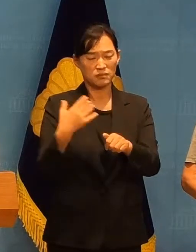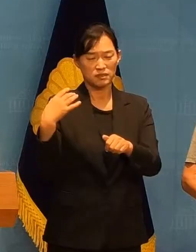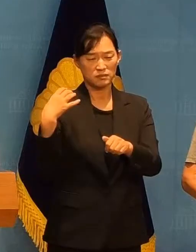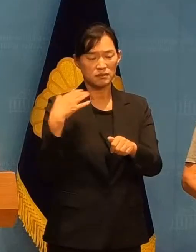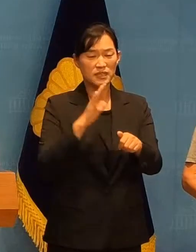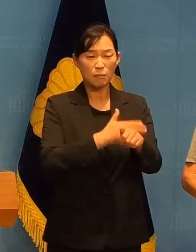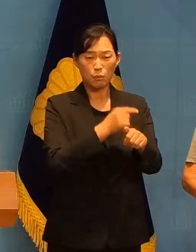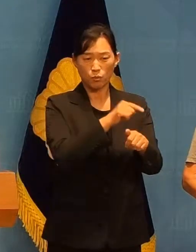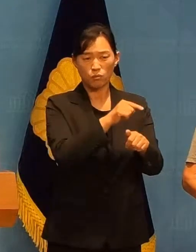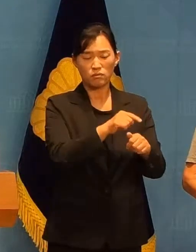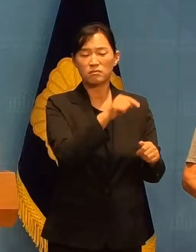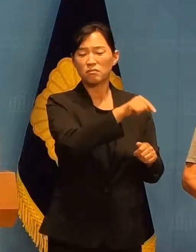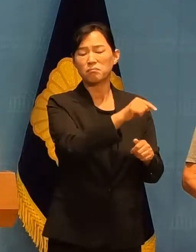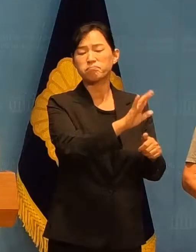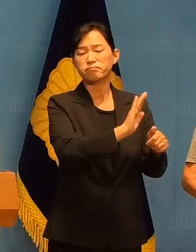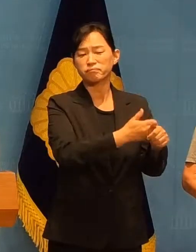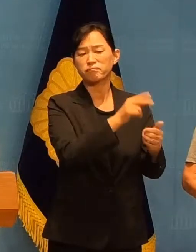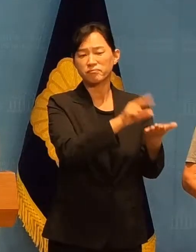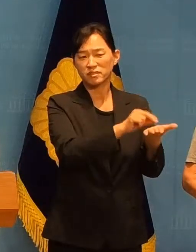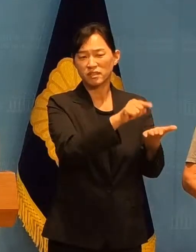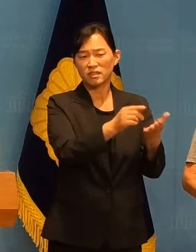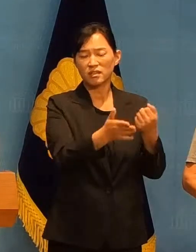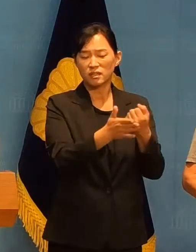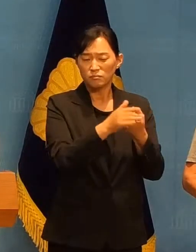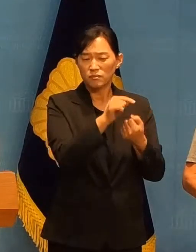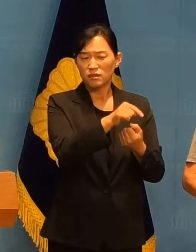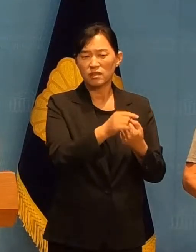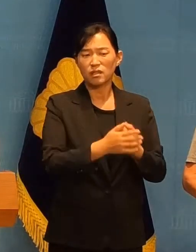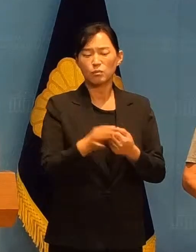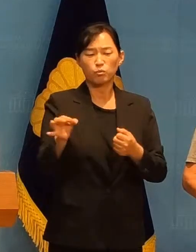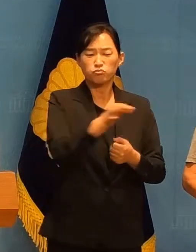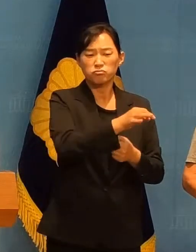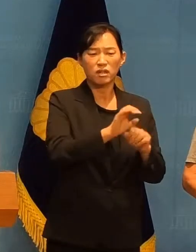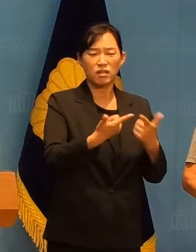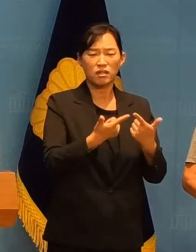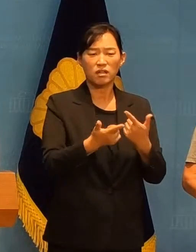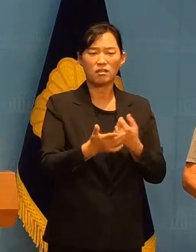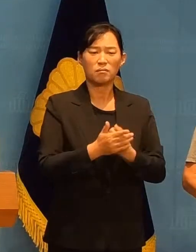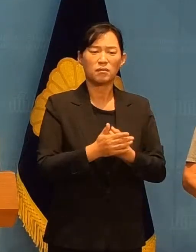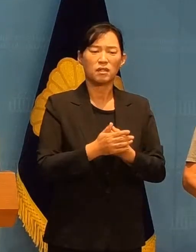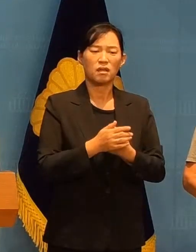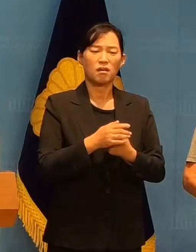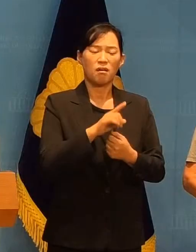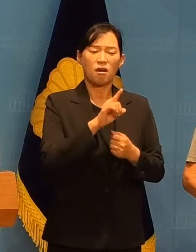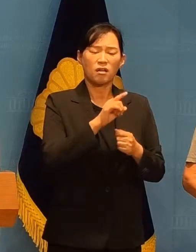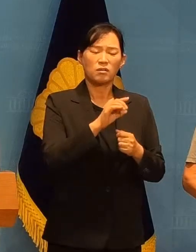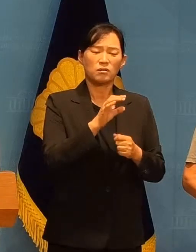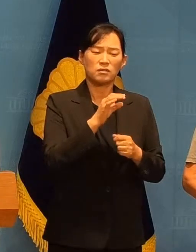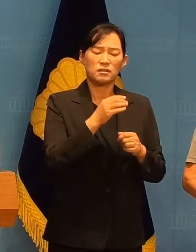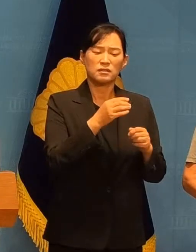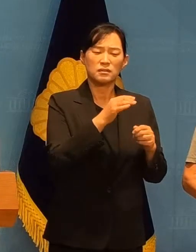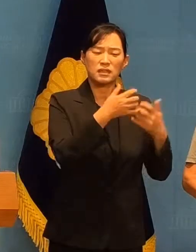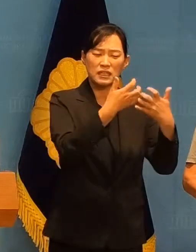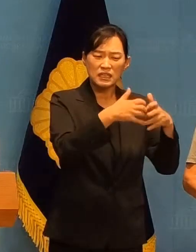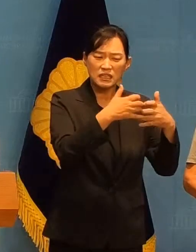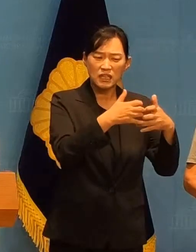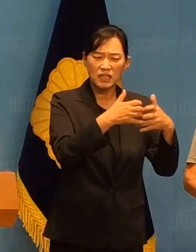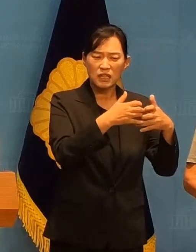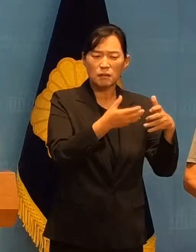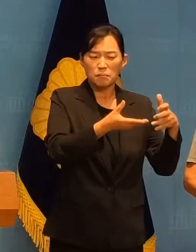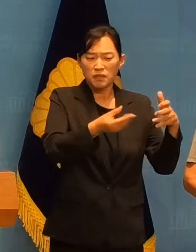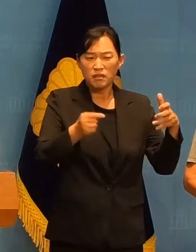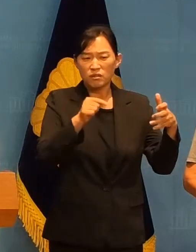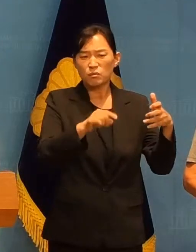주겠다며 오히려 하도급 구조를 역이용해 수억 원에 달하는 장비 임대료를 떼먹으려고 하고